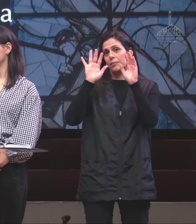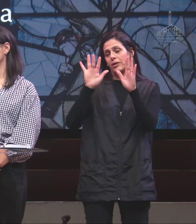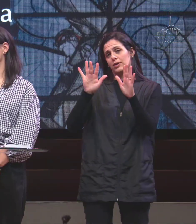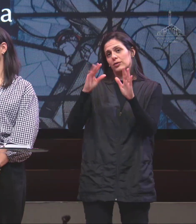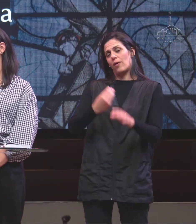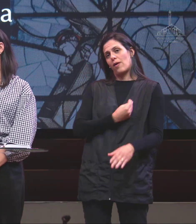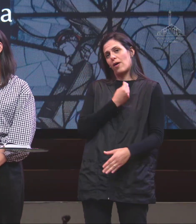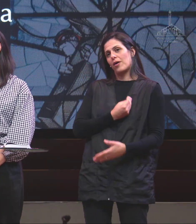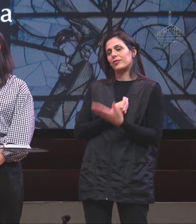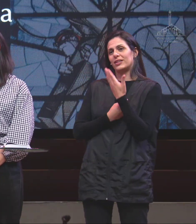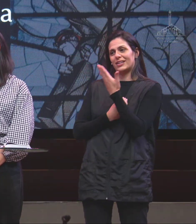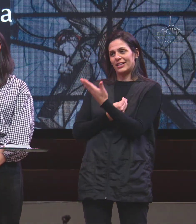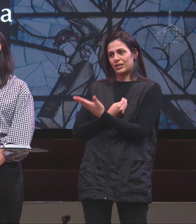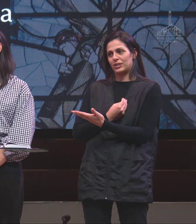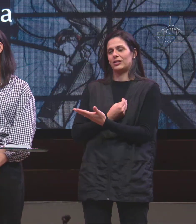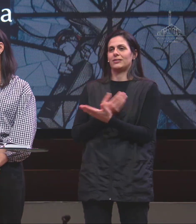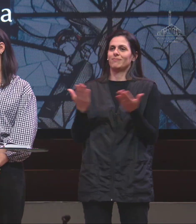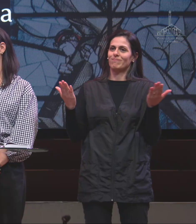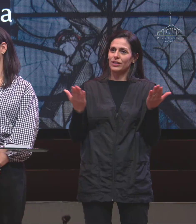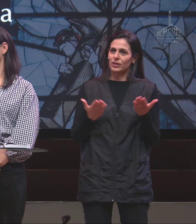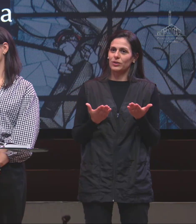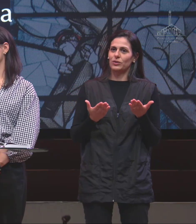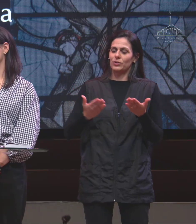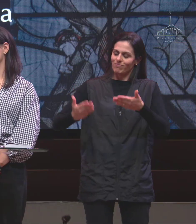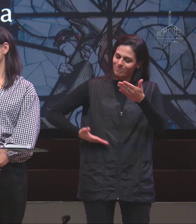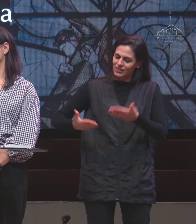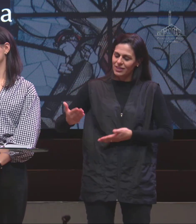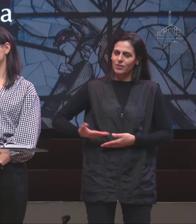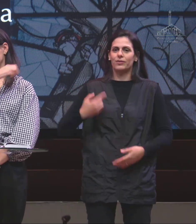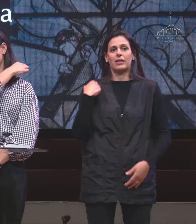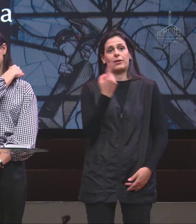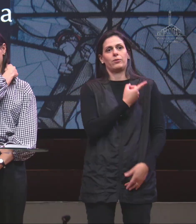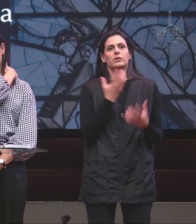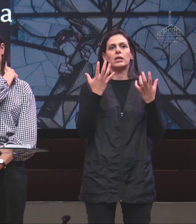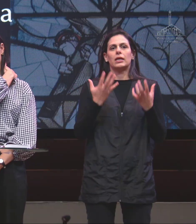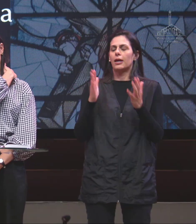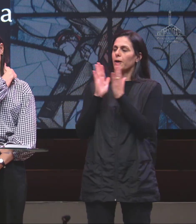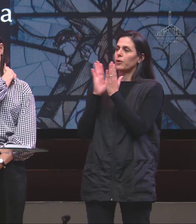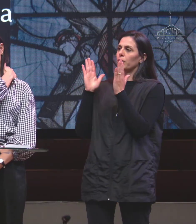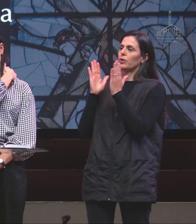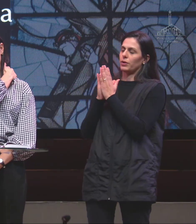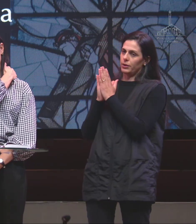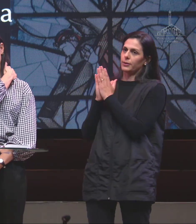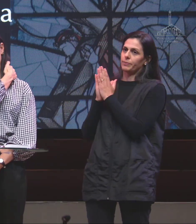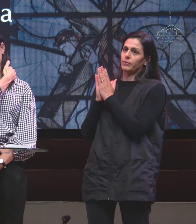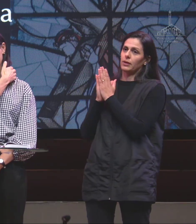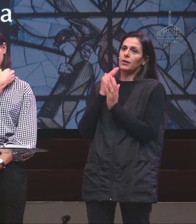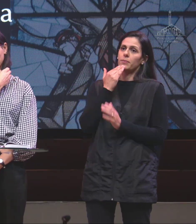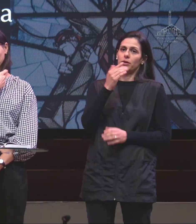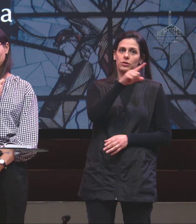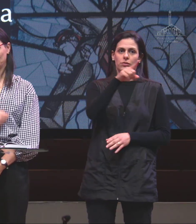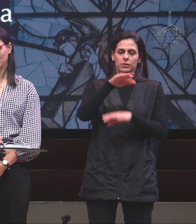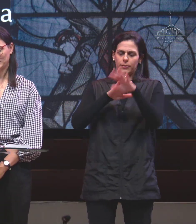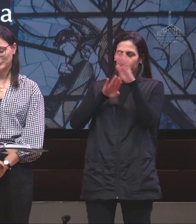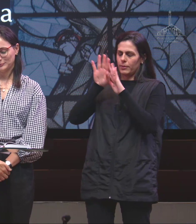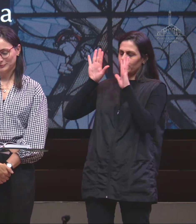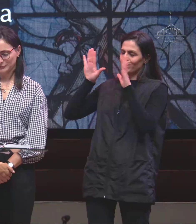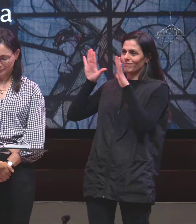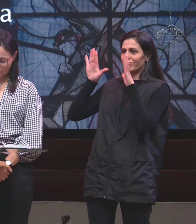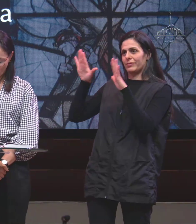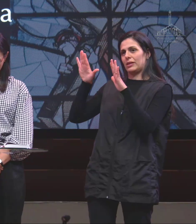tão voluntariamente aqui servir a todos nós. Eu quero orar por ela, vou pedir para você estender a tua mão para cá também. Nós vamos pedir ao Senhor que